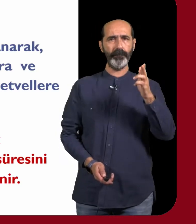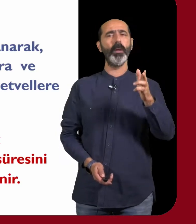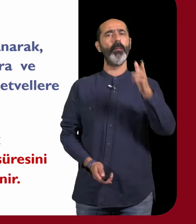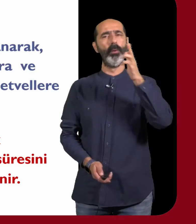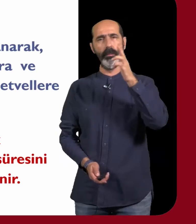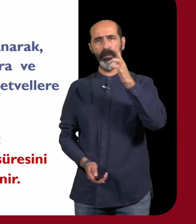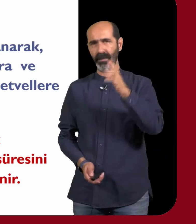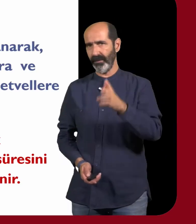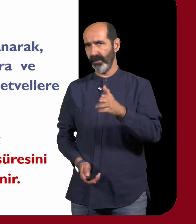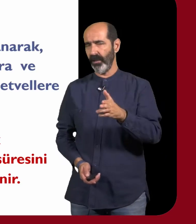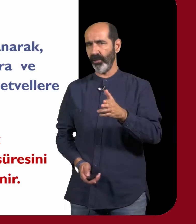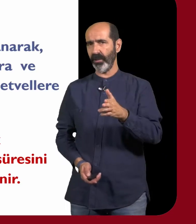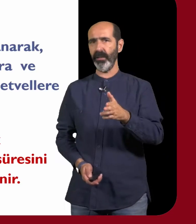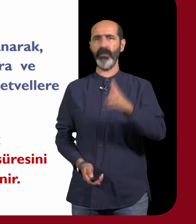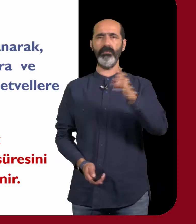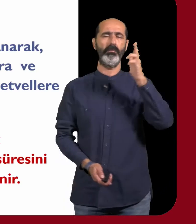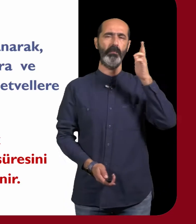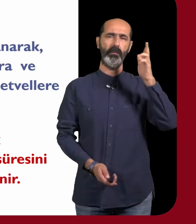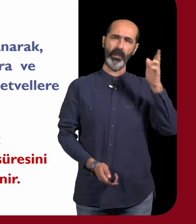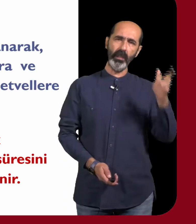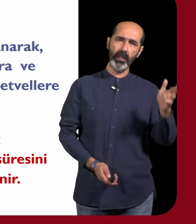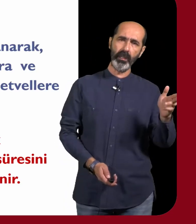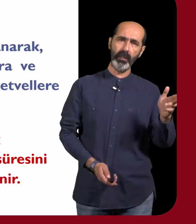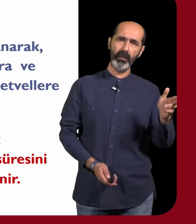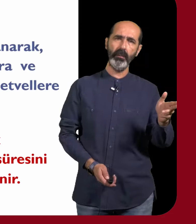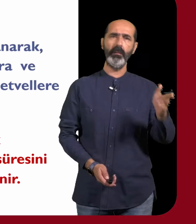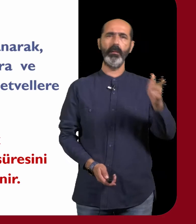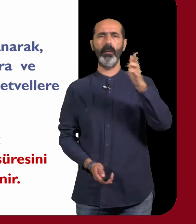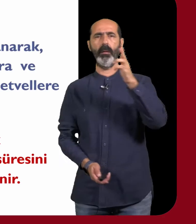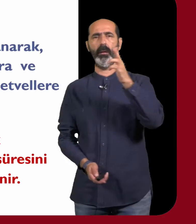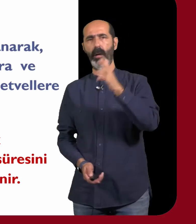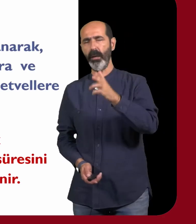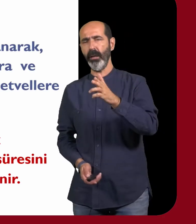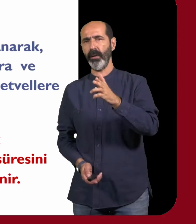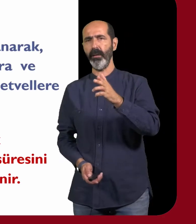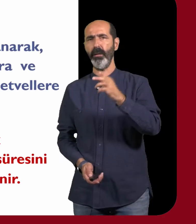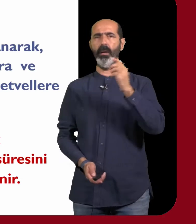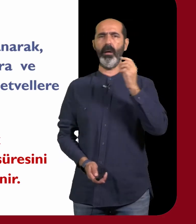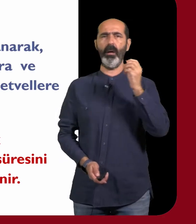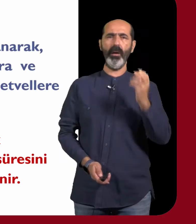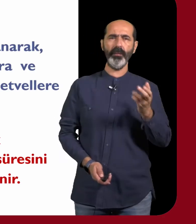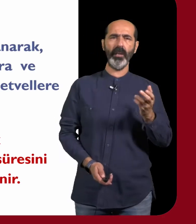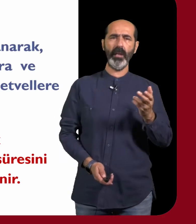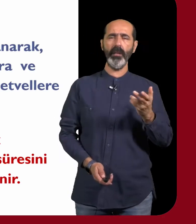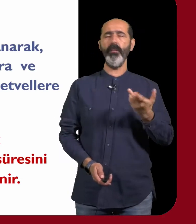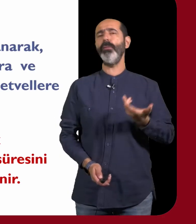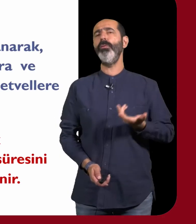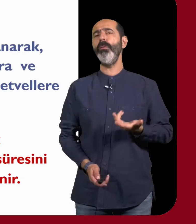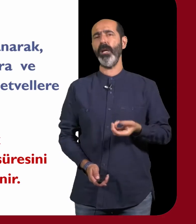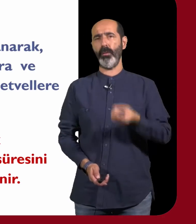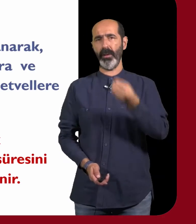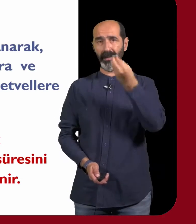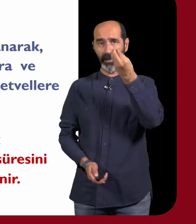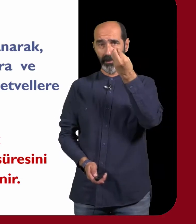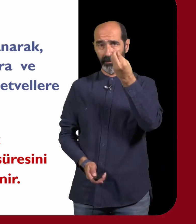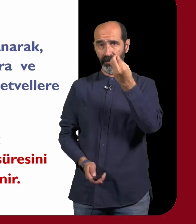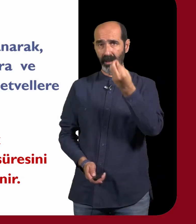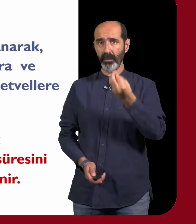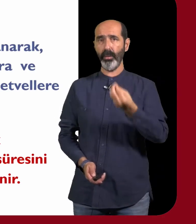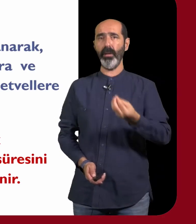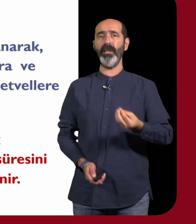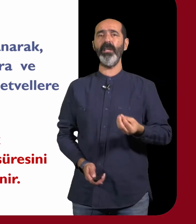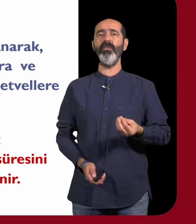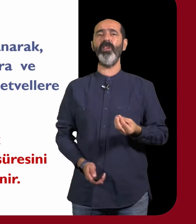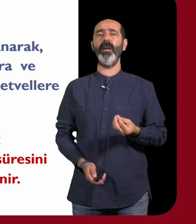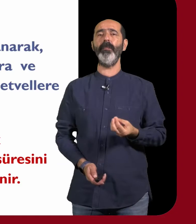zaman bölümlendirilir ecektir yıllar var aylar haftalar ve günler olarak